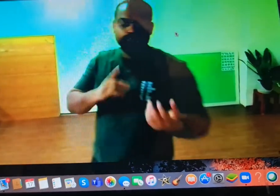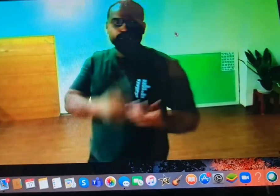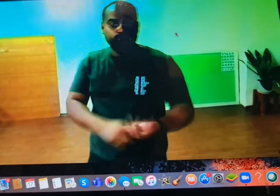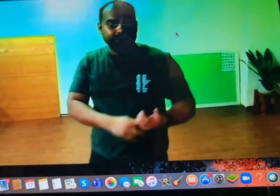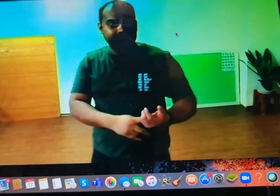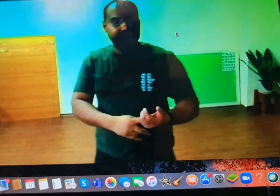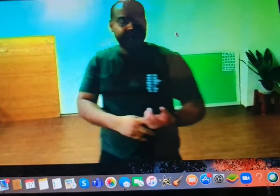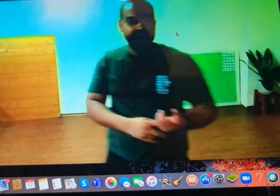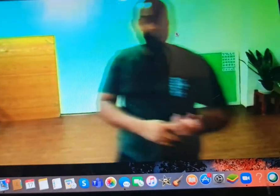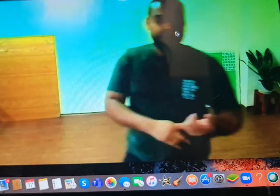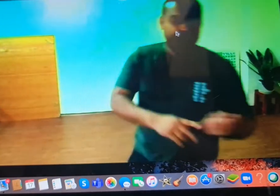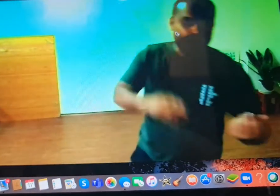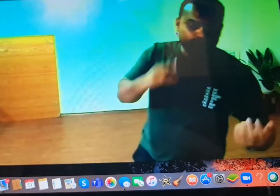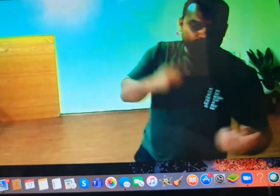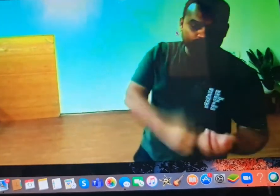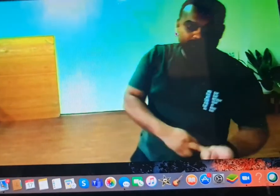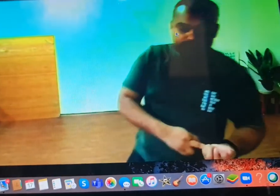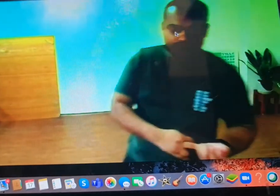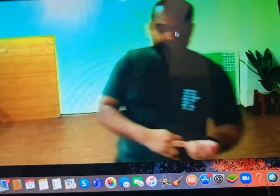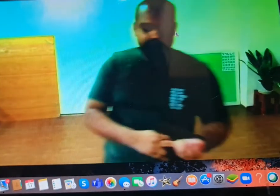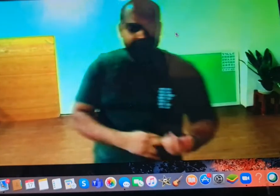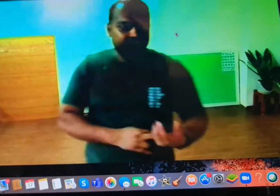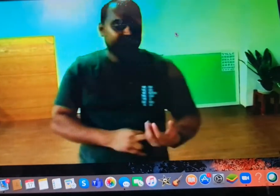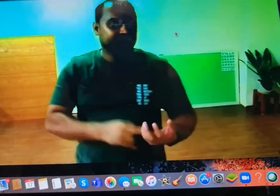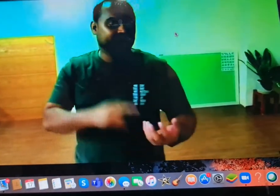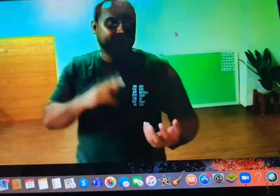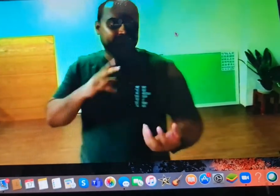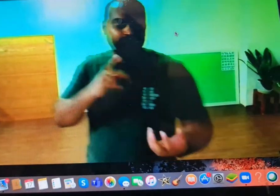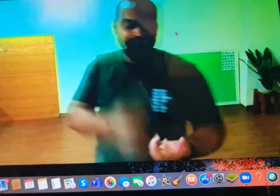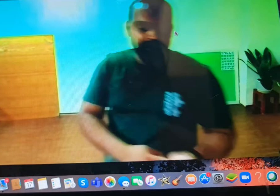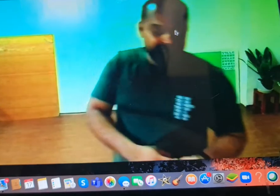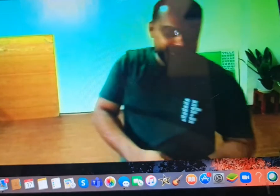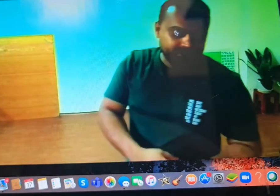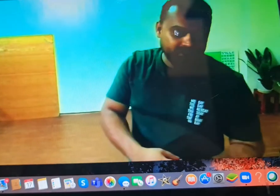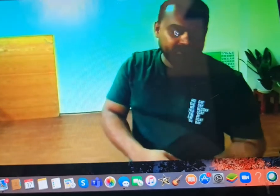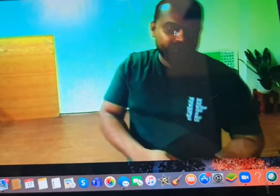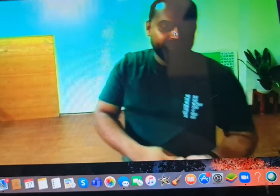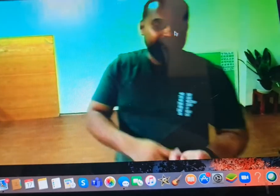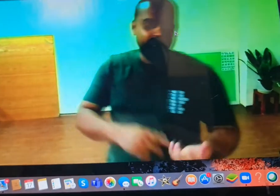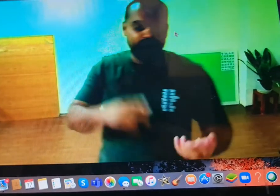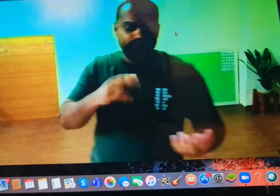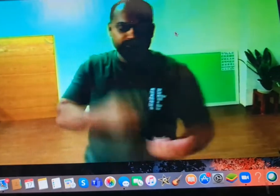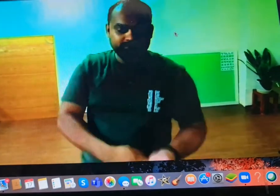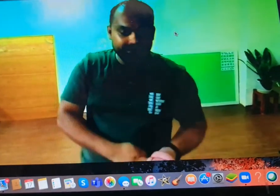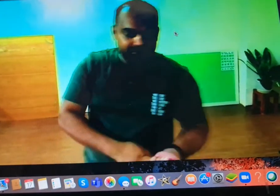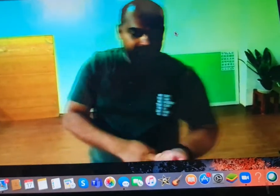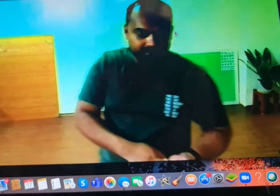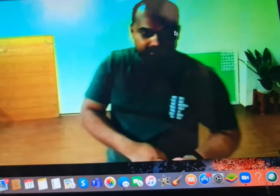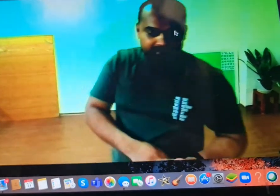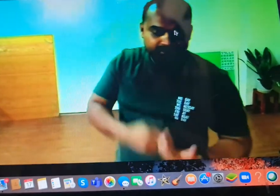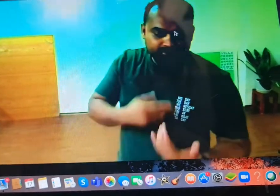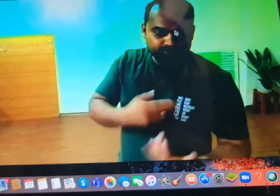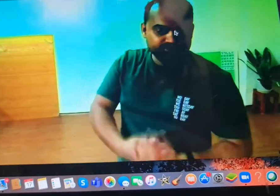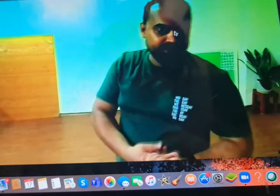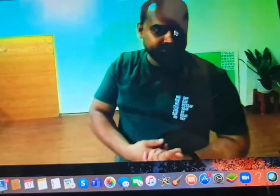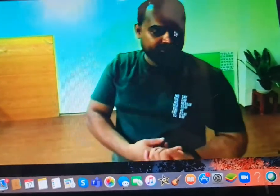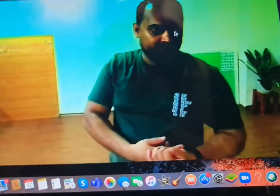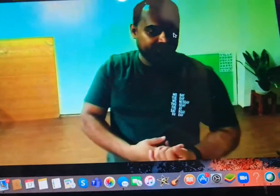चोट लगती थी, उनको प्रॉब्लम्स होता था, तब ना तो एम्स था, ना कोई हॉस्पिटल था, कुछ नहीं था,